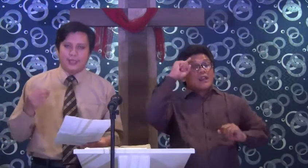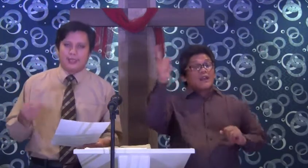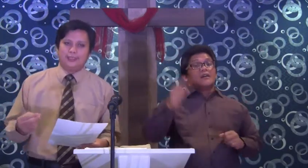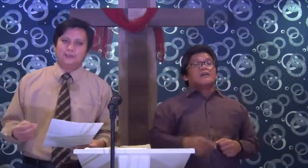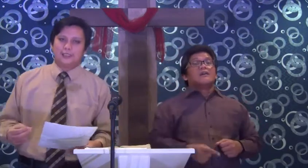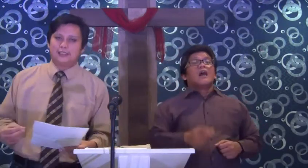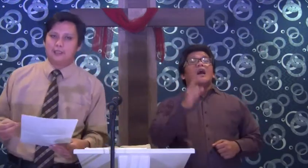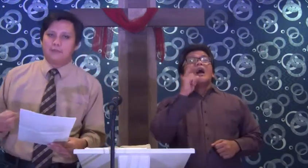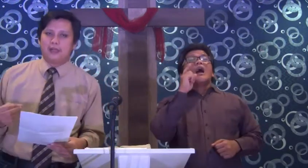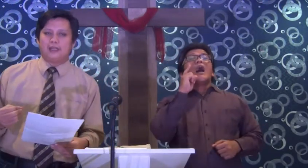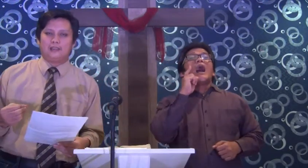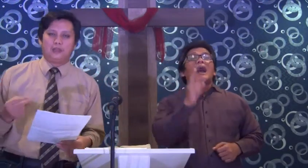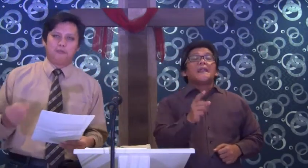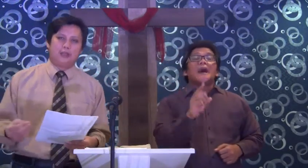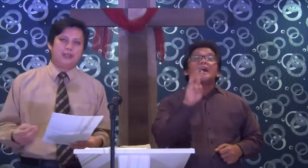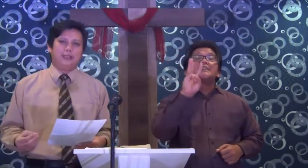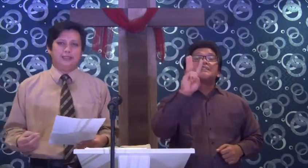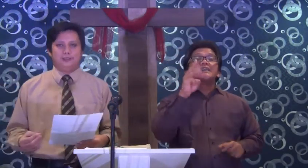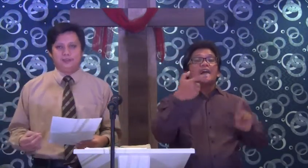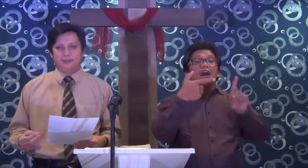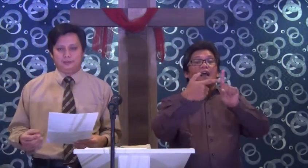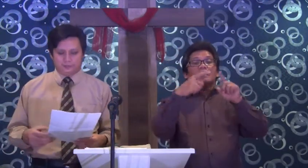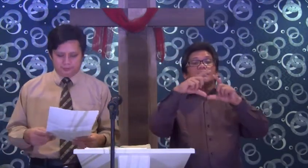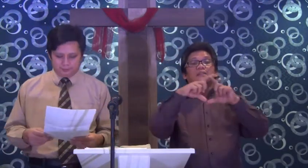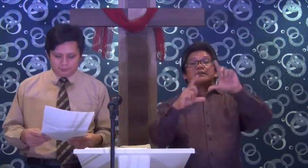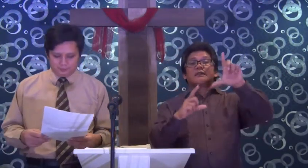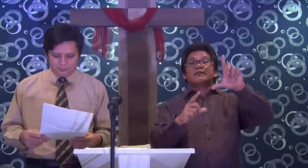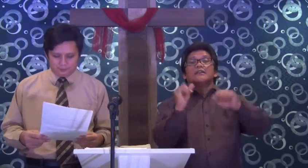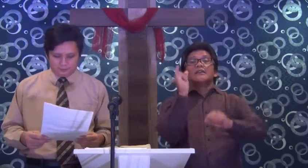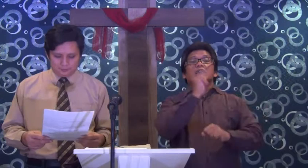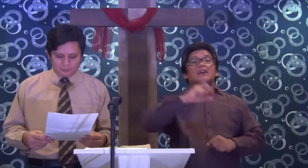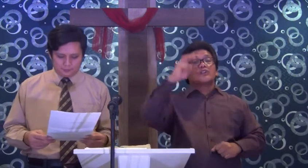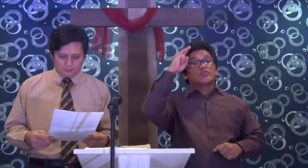ada tiga hal yang biasanya Tuhan pakai.